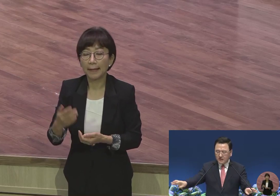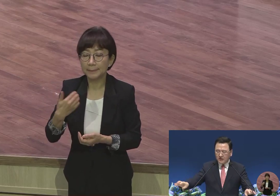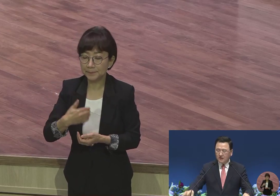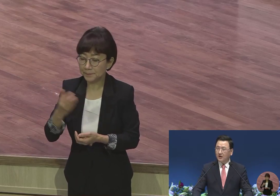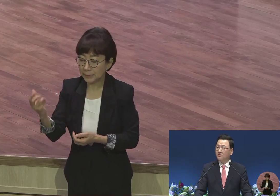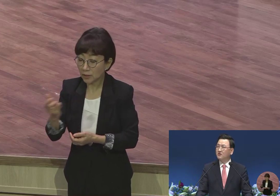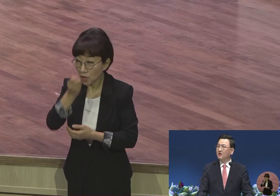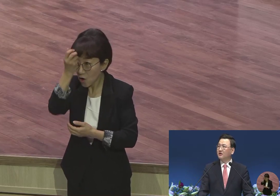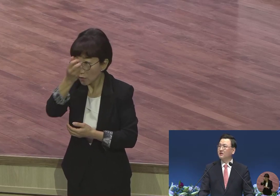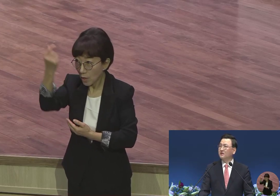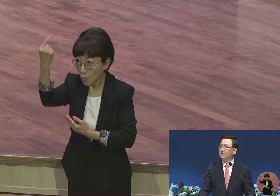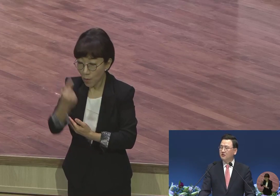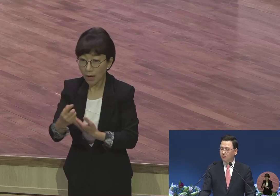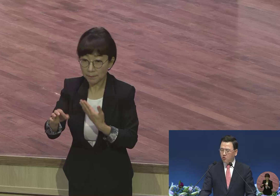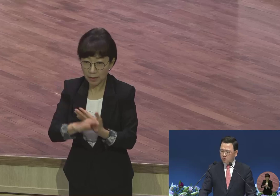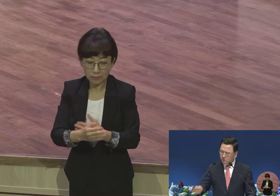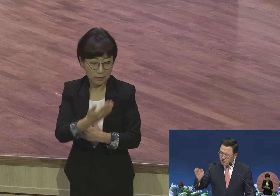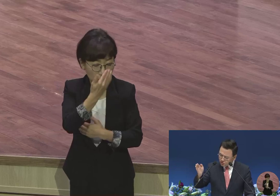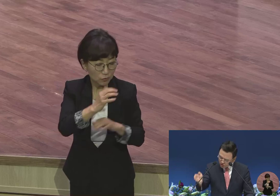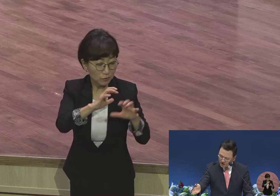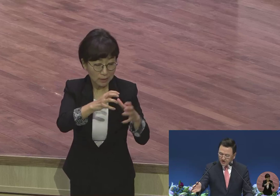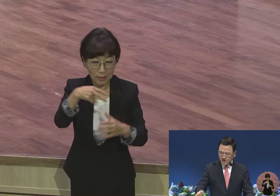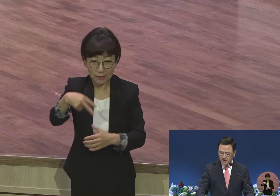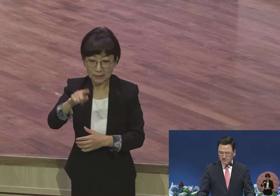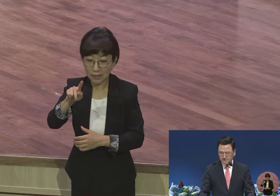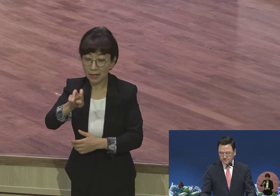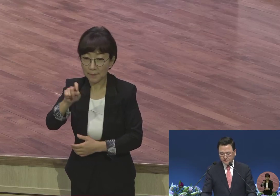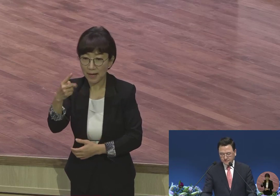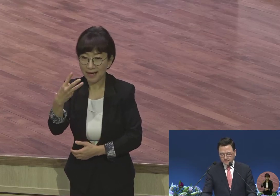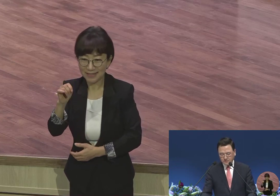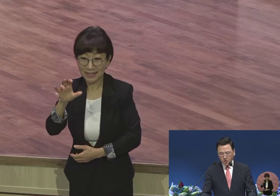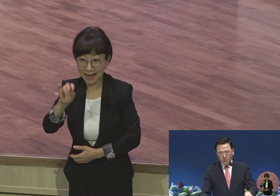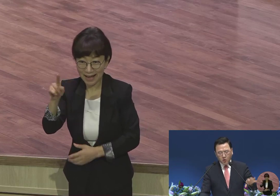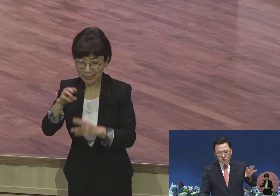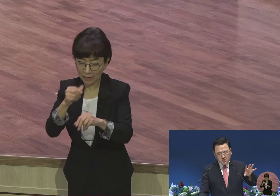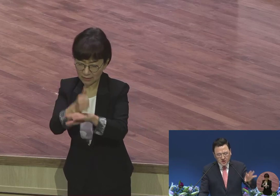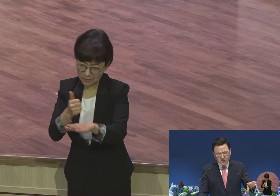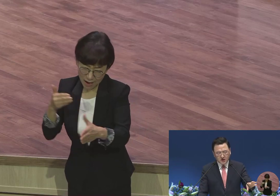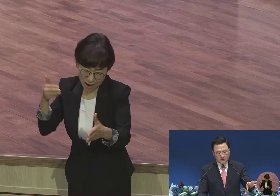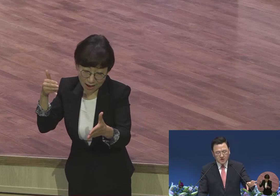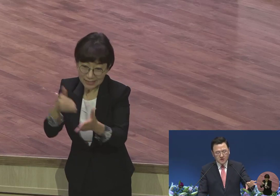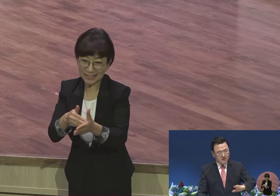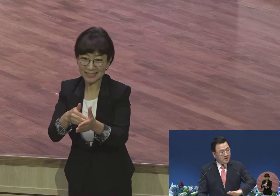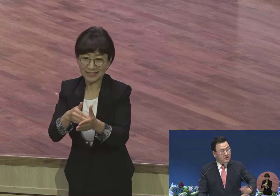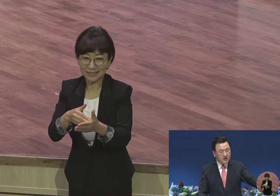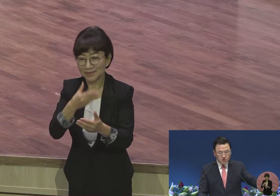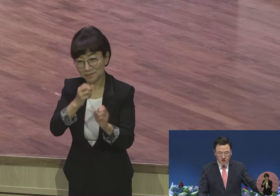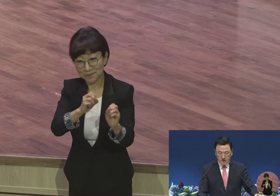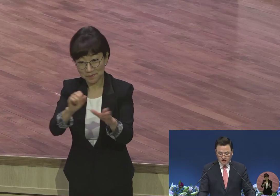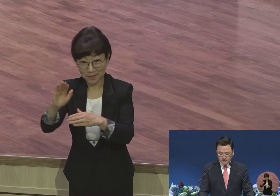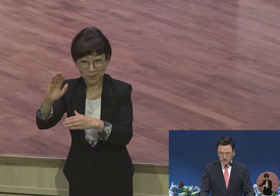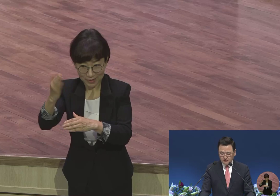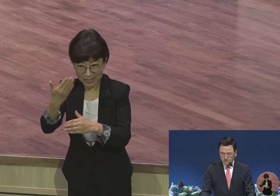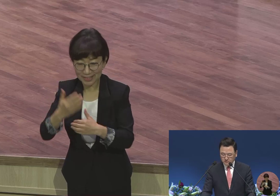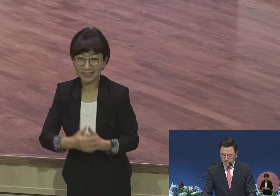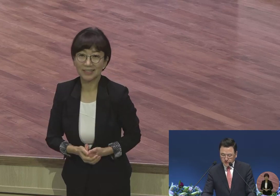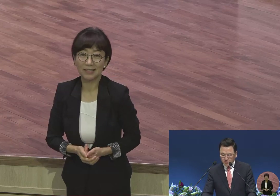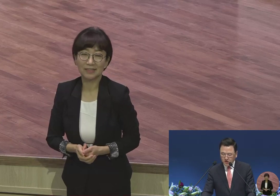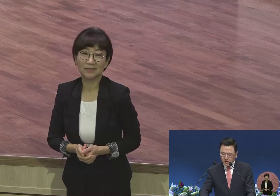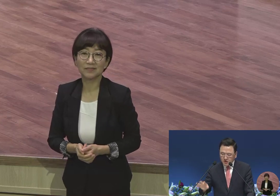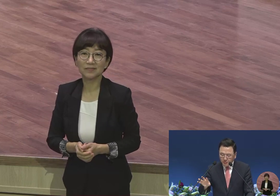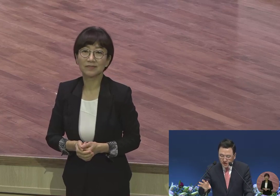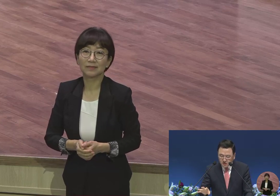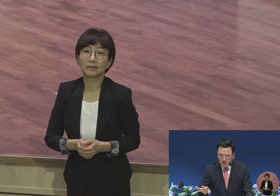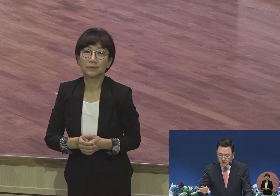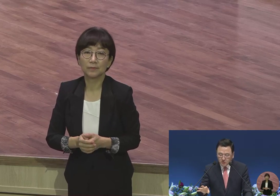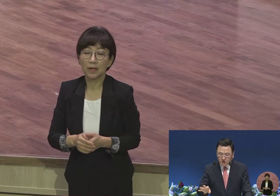사마리아 땅끝까지 갈 것이다. 복음은 우리를 죽이게 합니다. 너가 복음을 희생하면 내가 다 죽였다.